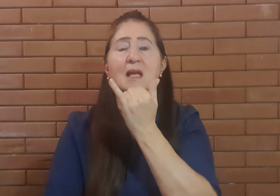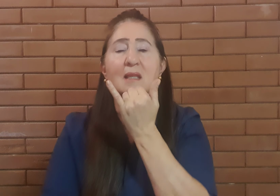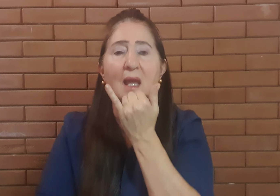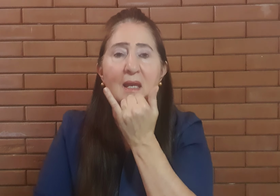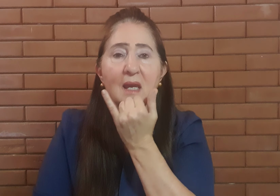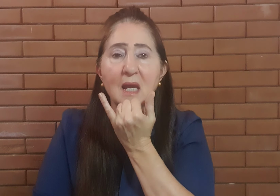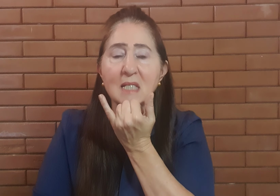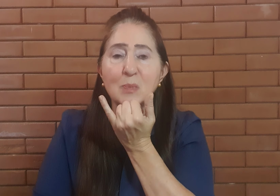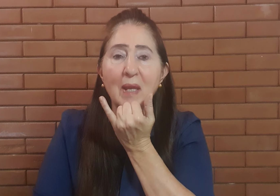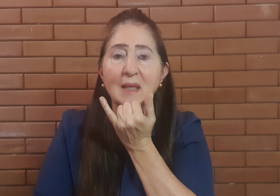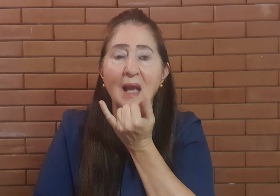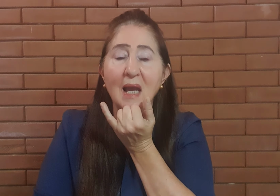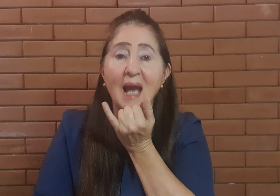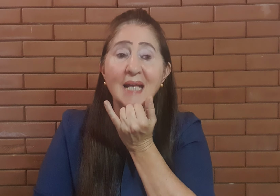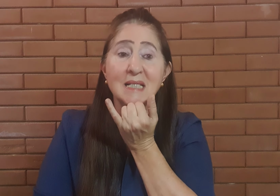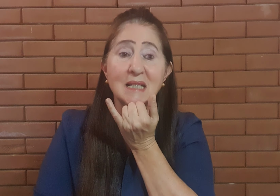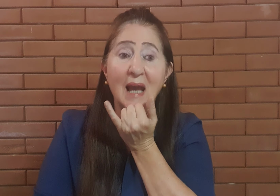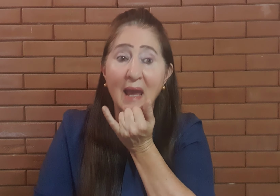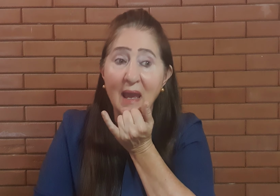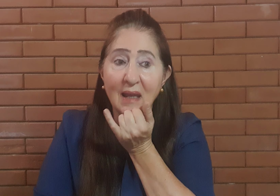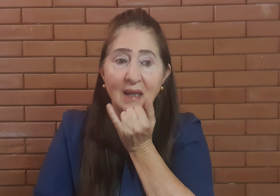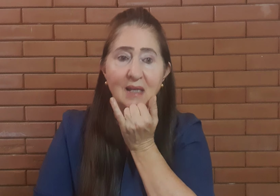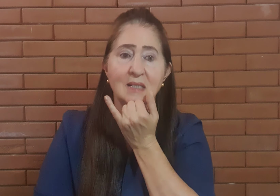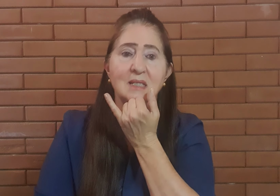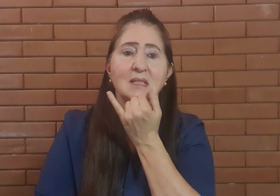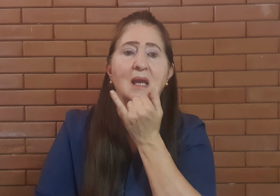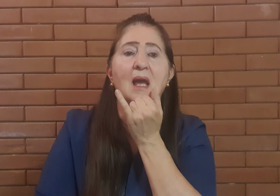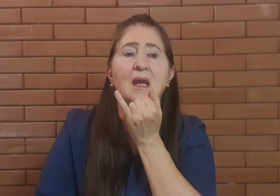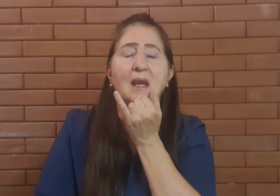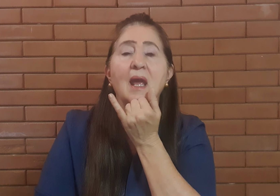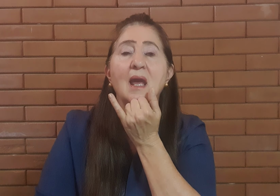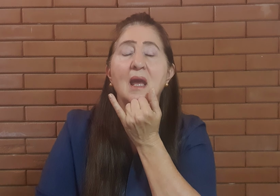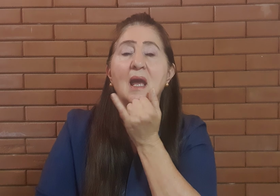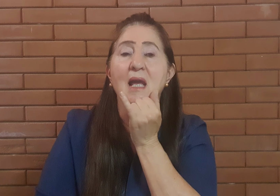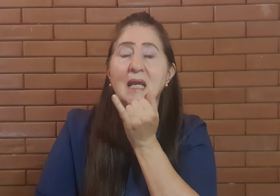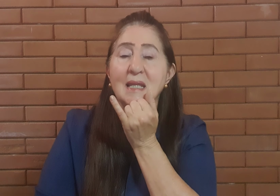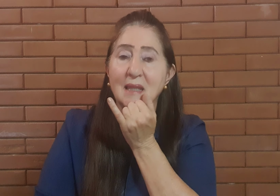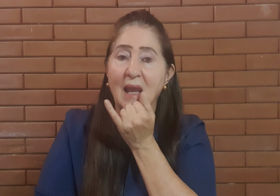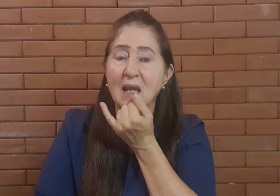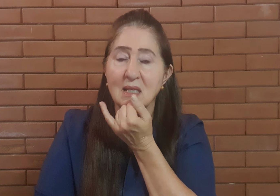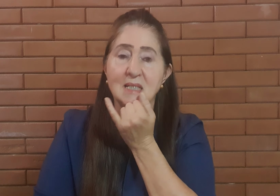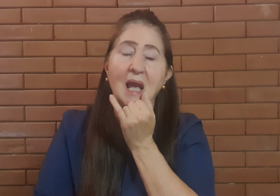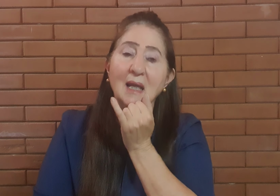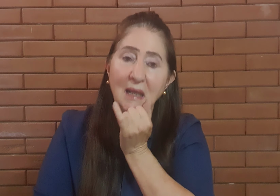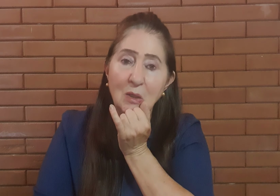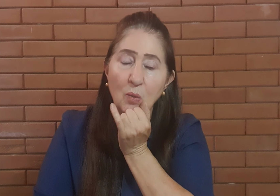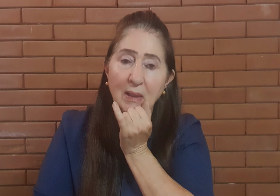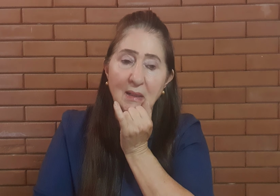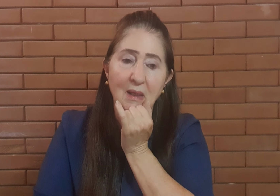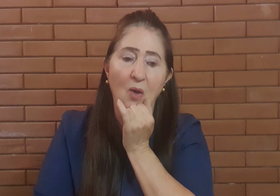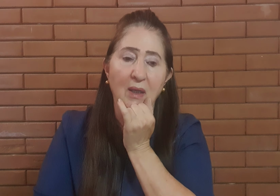tem que respeitar as regras, né, internas da língua,